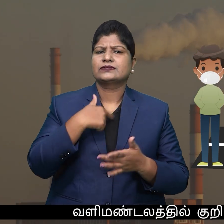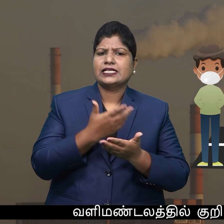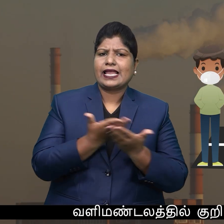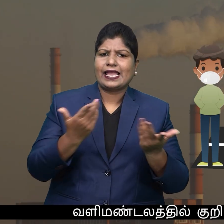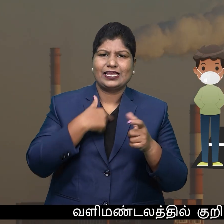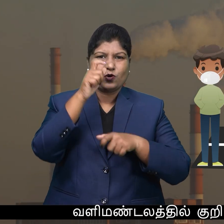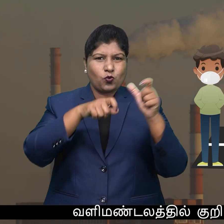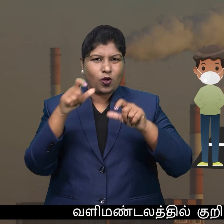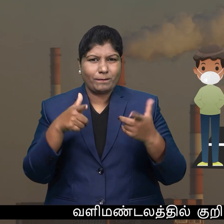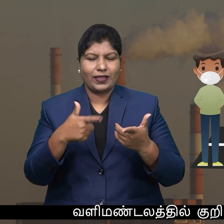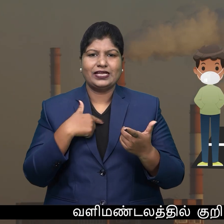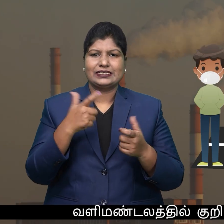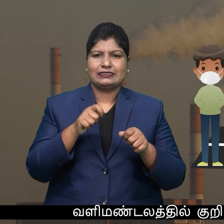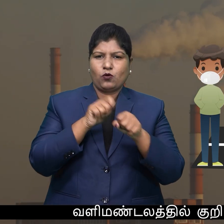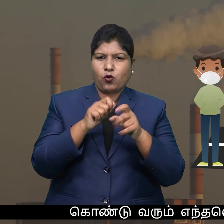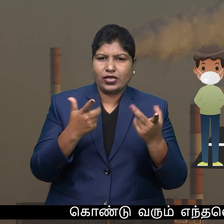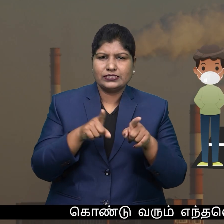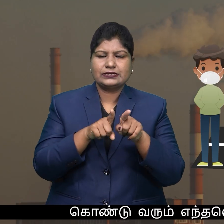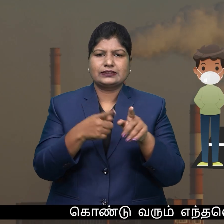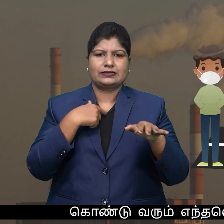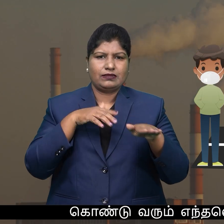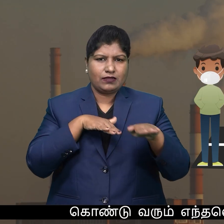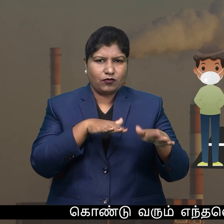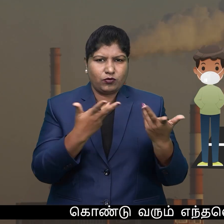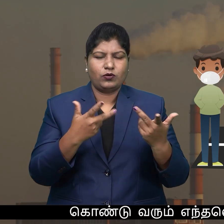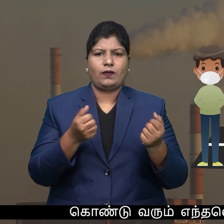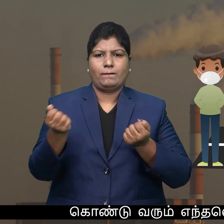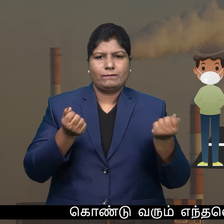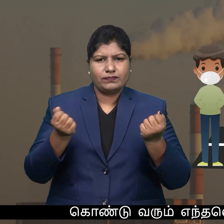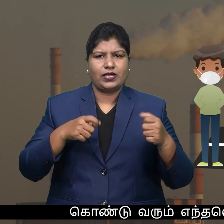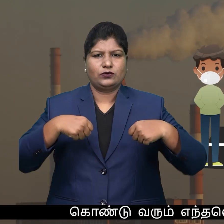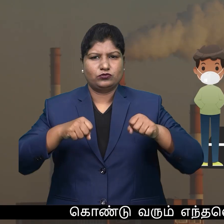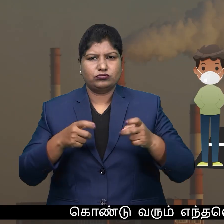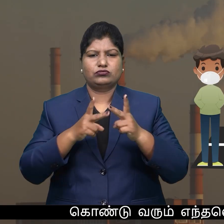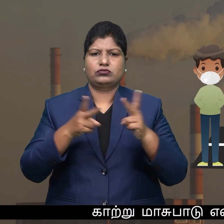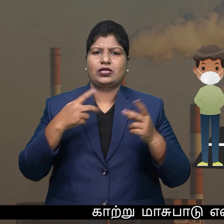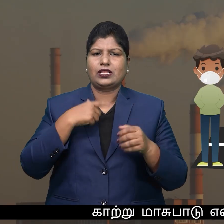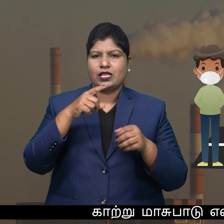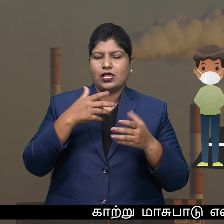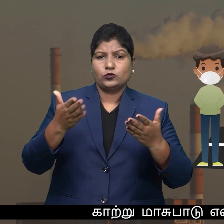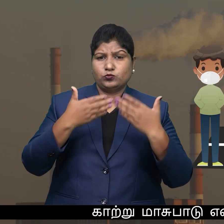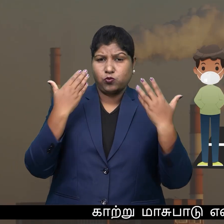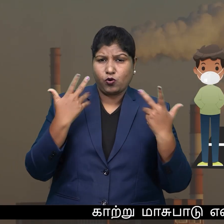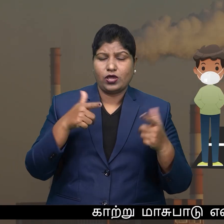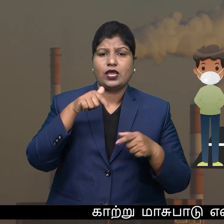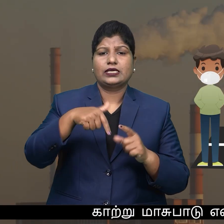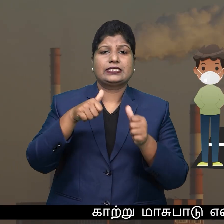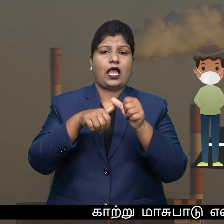வளிமண்டலத்தில் குறிப்பிடத்தக்க மாற்றங்களை கொண்டு வரும் எந்த ஒரு மனித நடவடிக்கையும் காற்று மாசுபாடு என்று